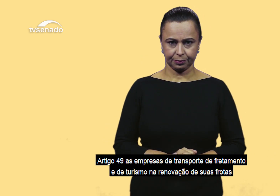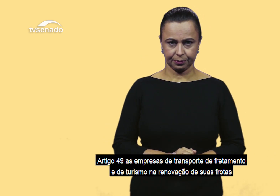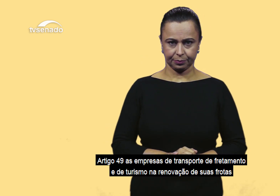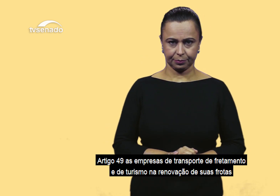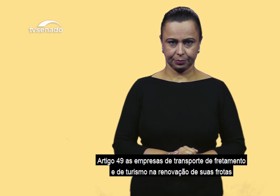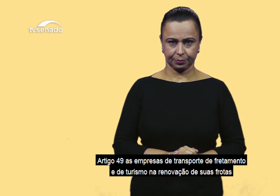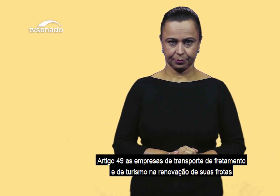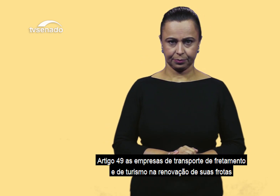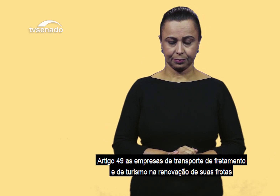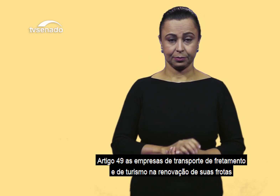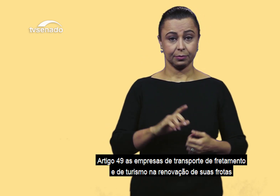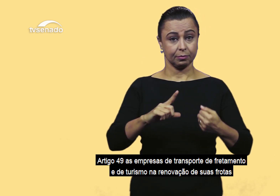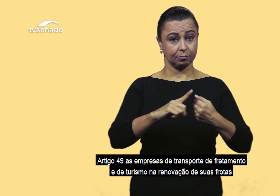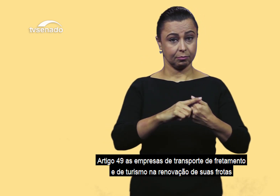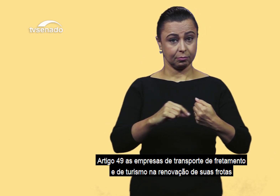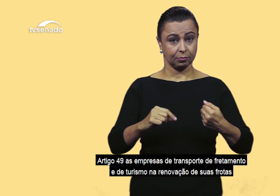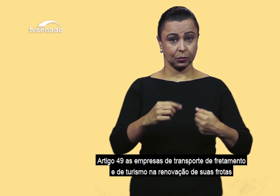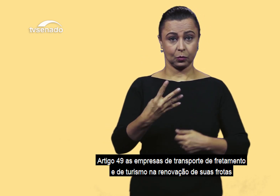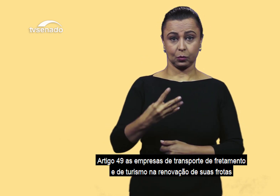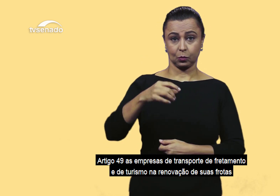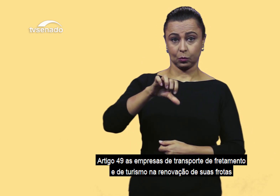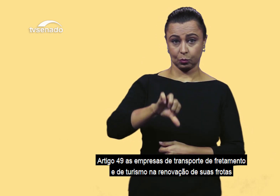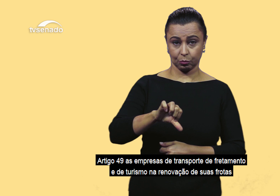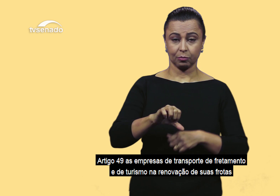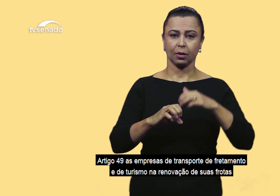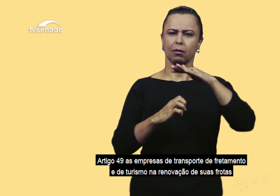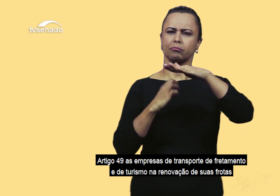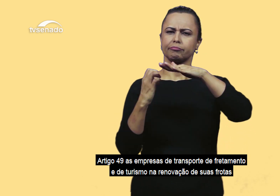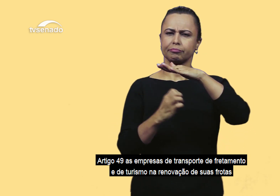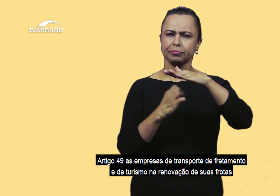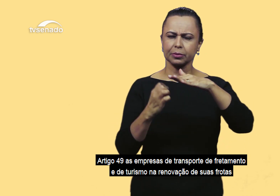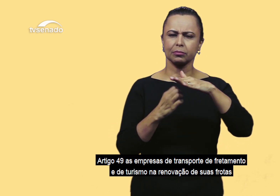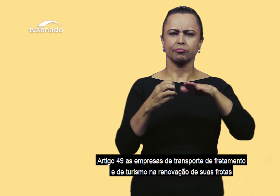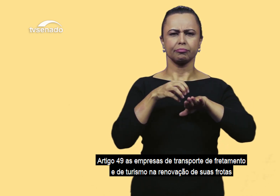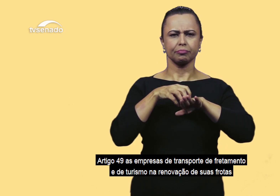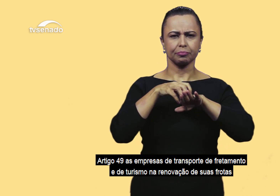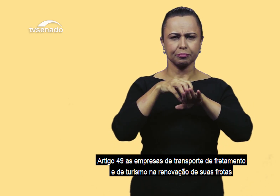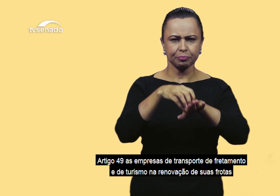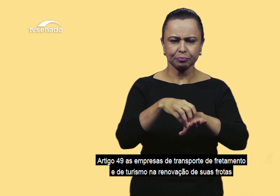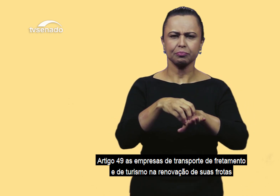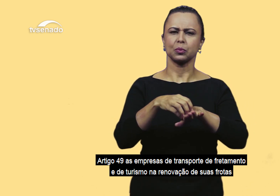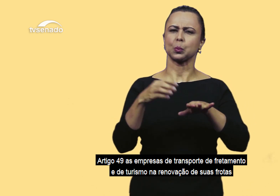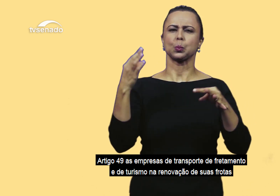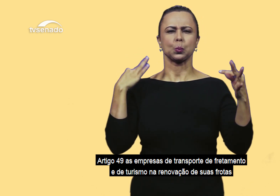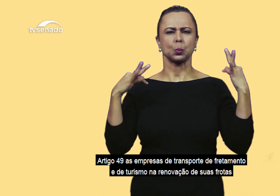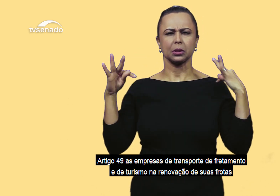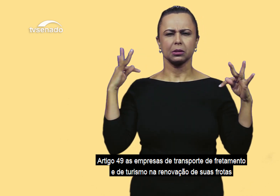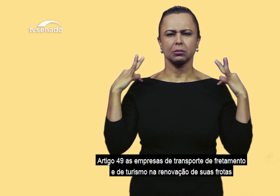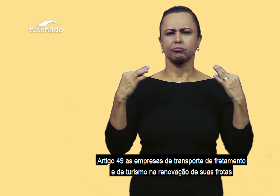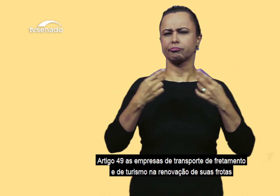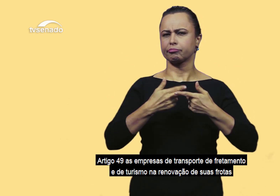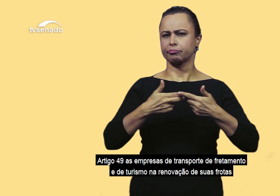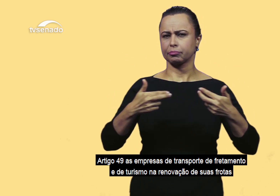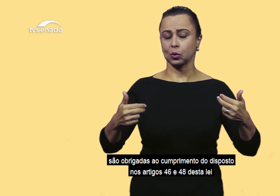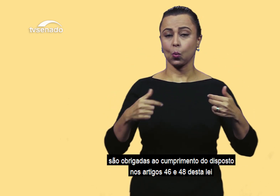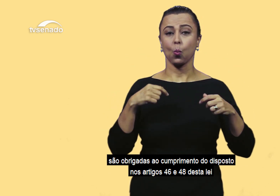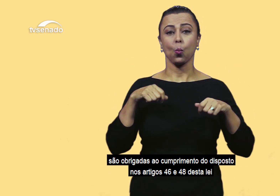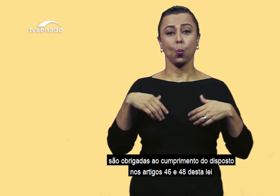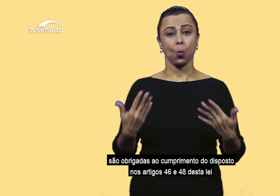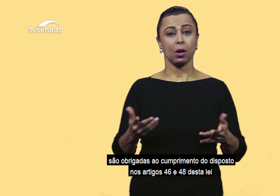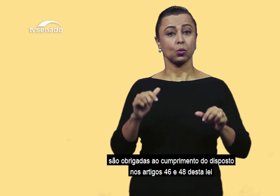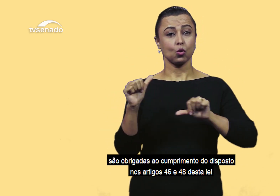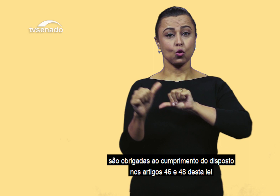Artigo 49 As empresas de transporte de fretamento e de turismo, na renovação de suas